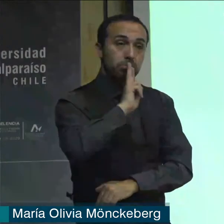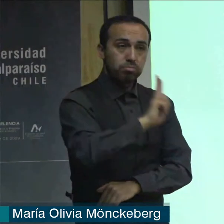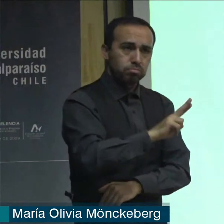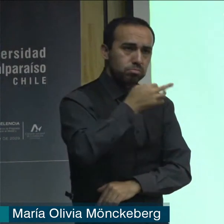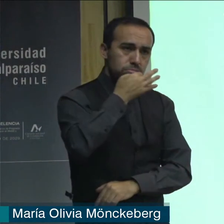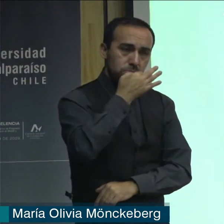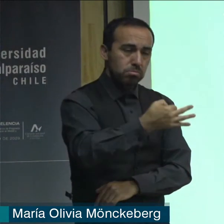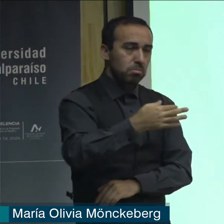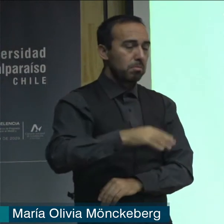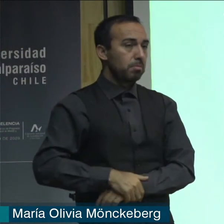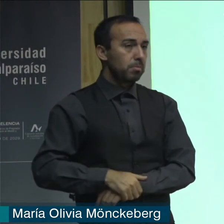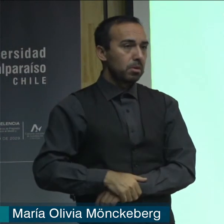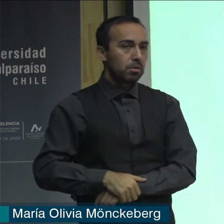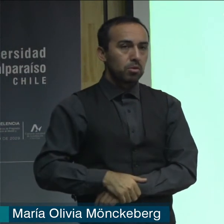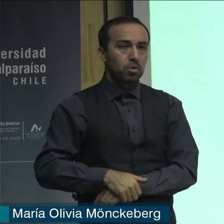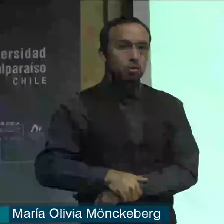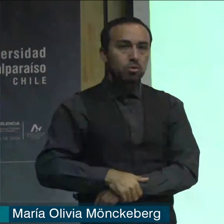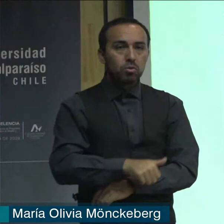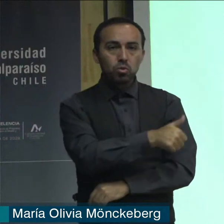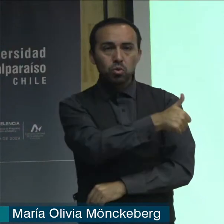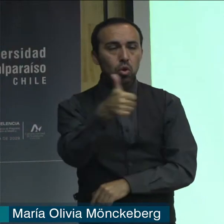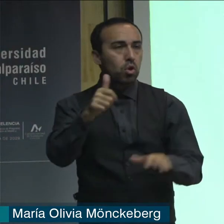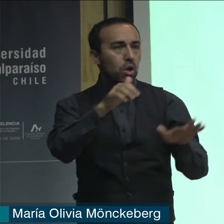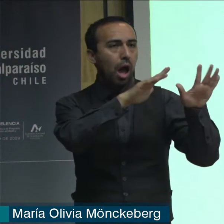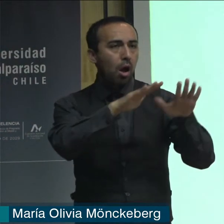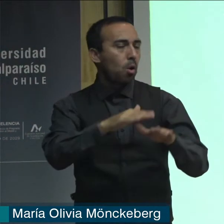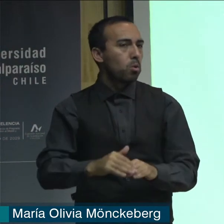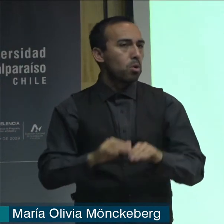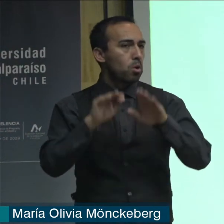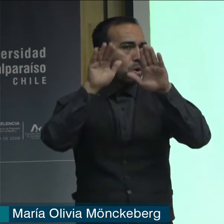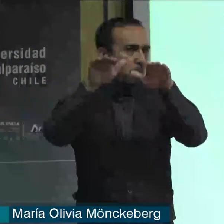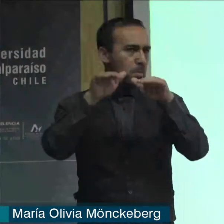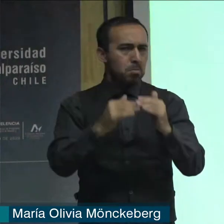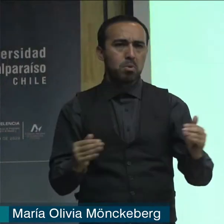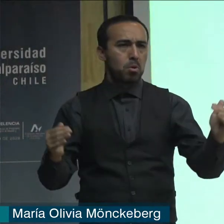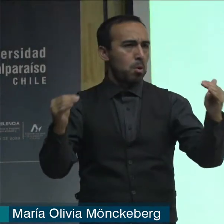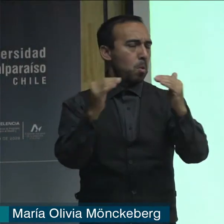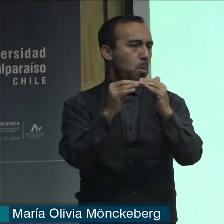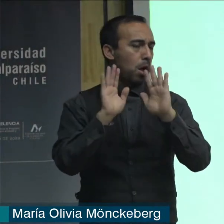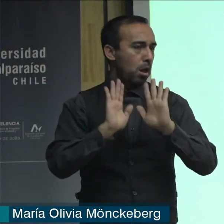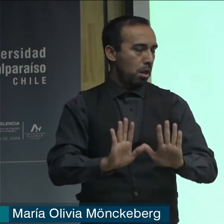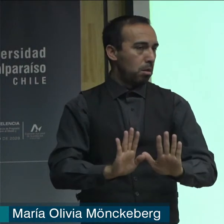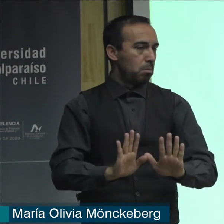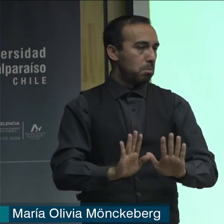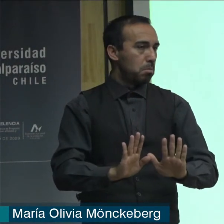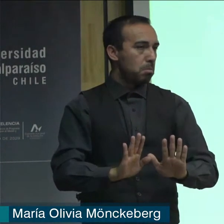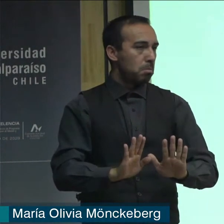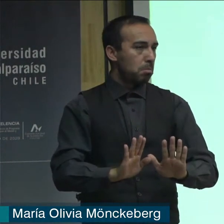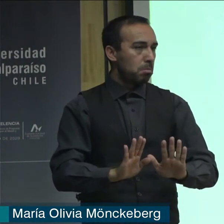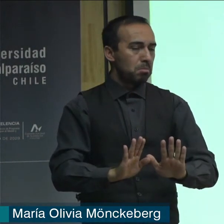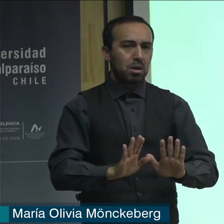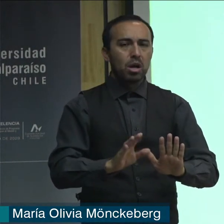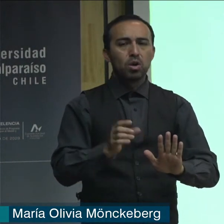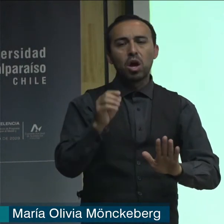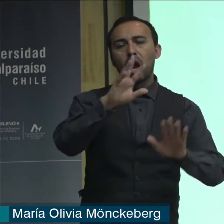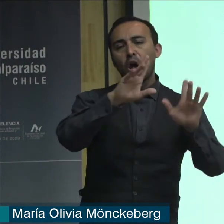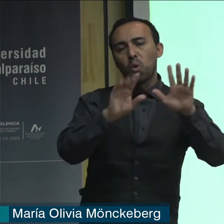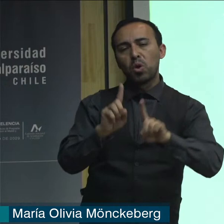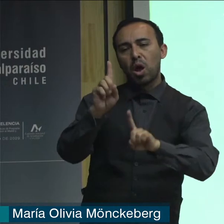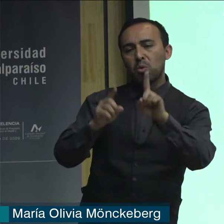en el fondo todos los estudiantes son iguales por lo tanto para no privilegiar a uno sobre